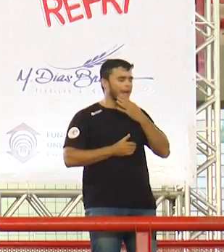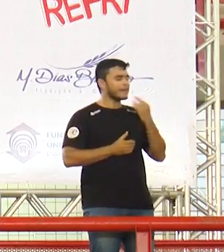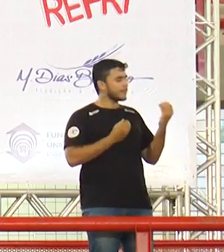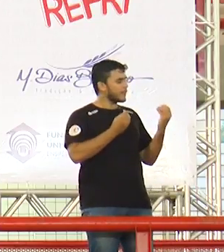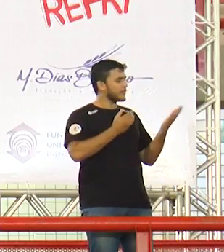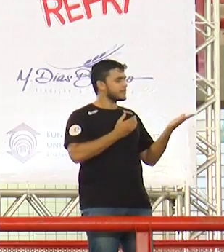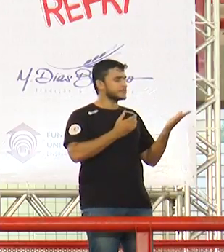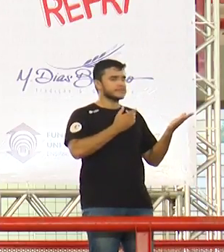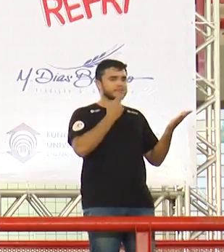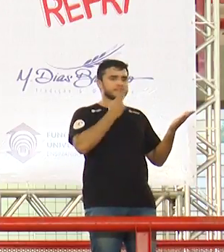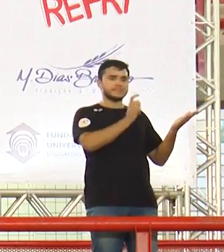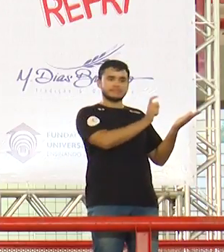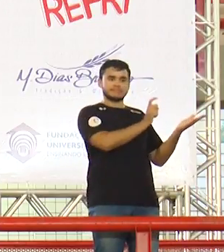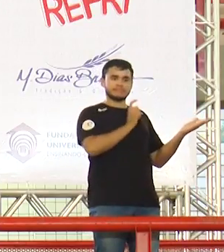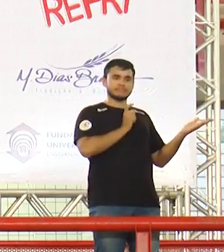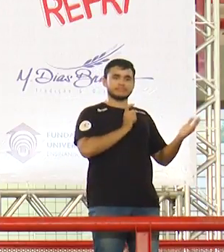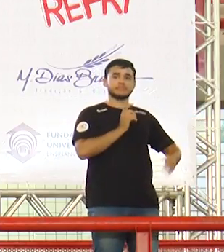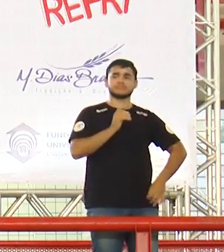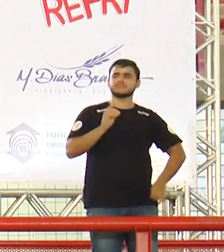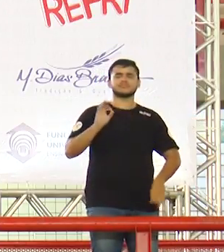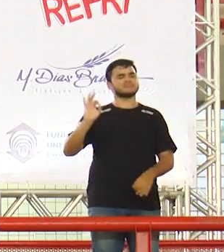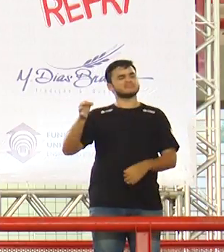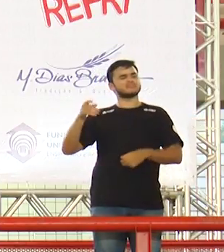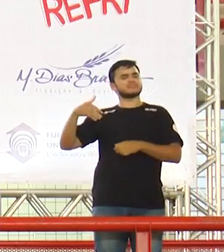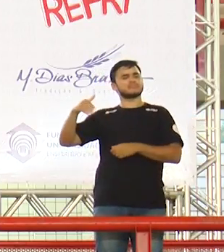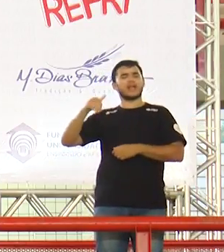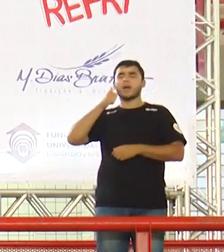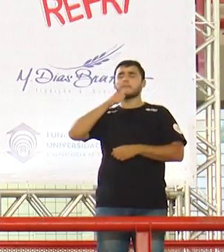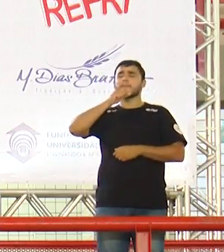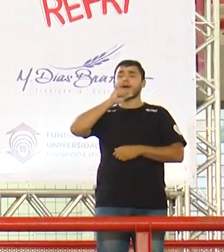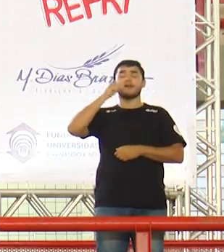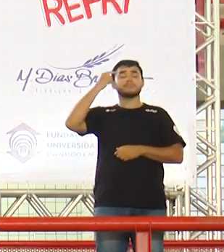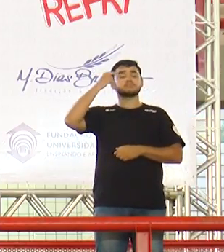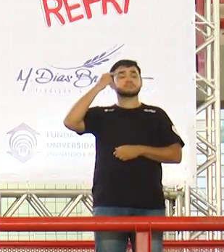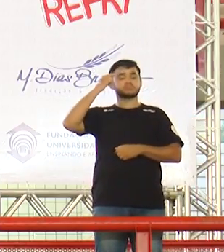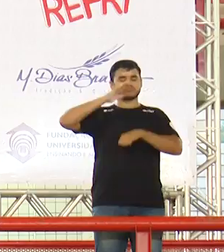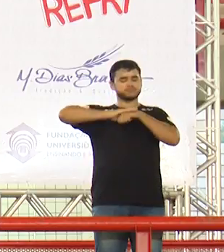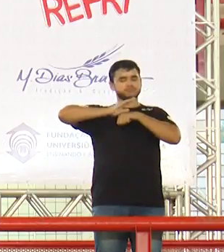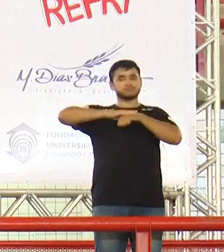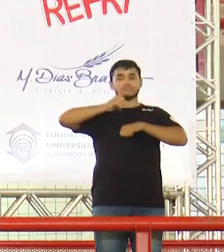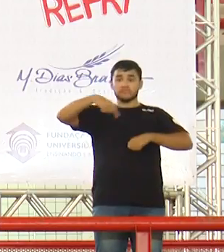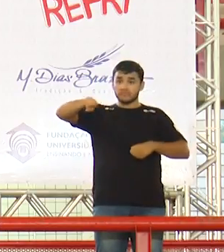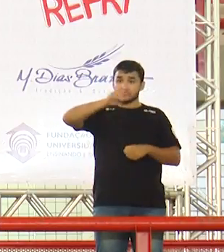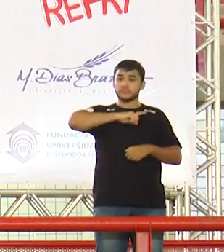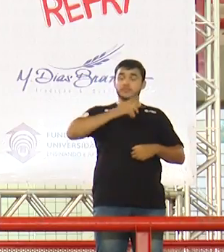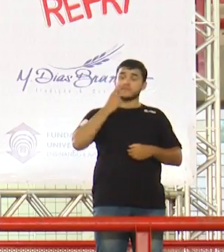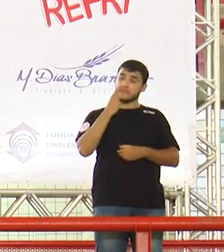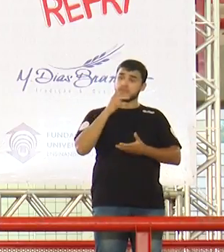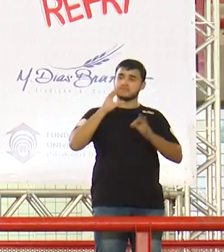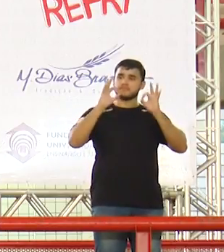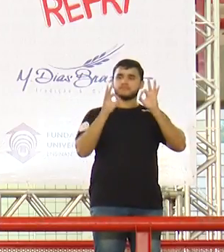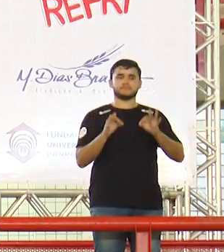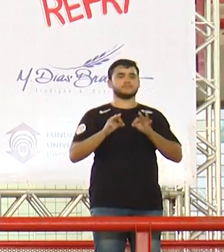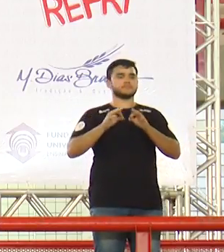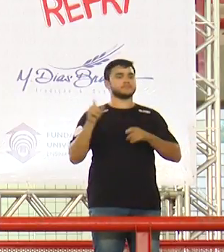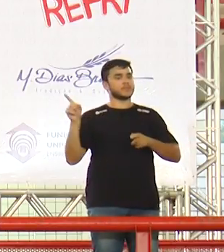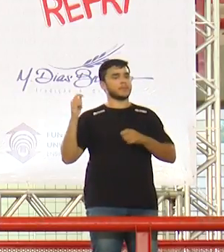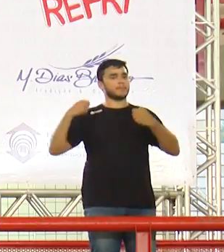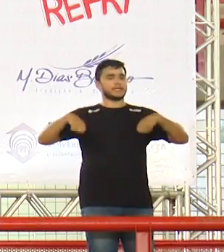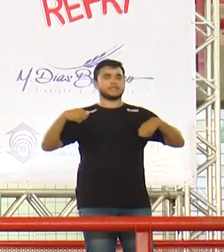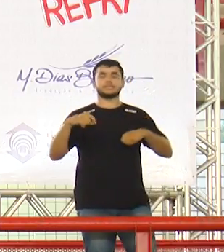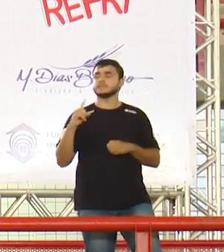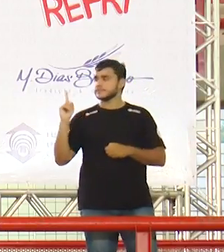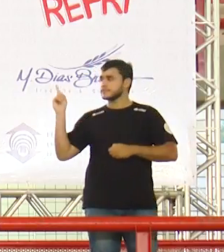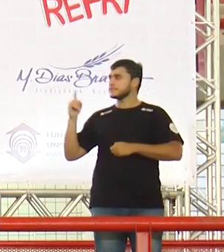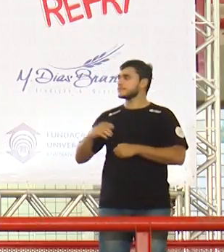evitado. Mas deixa a mamãe pensar o que ela quiser. Na sua cabecinha você sabe que isso aí é o